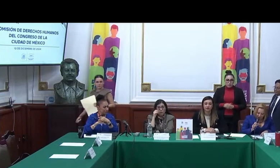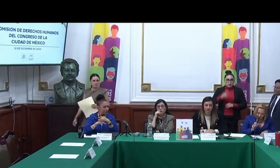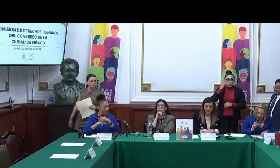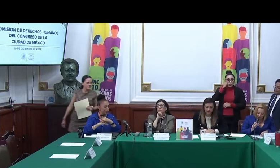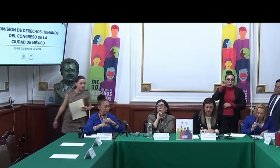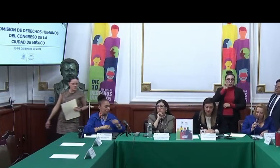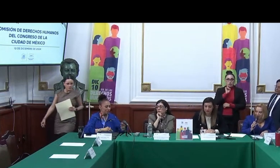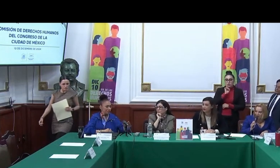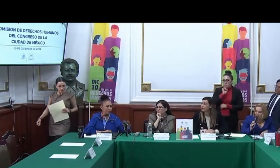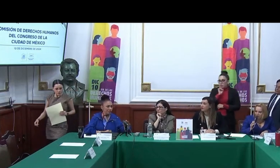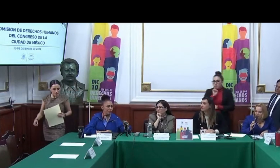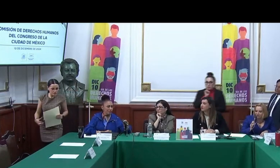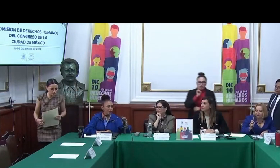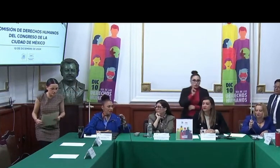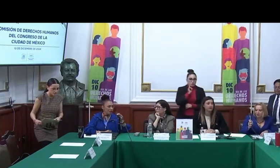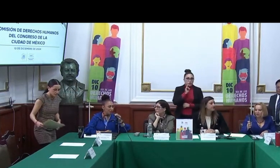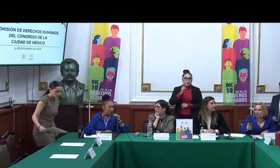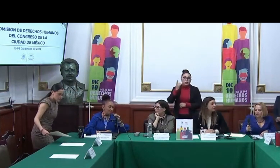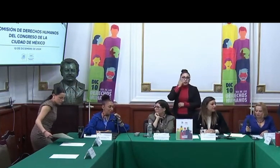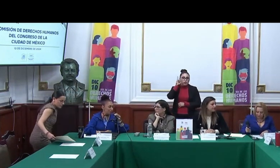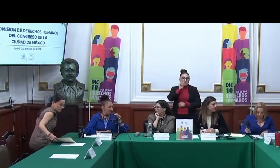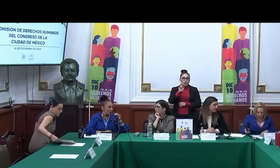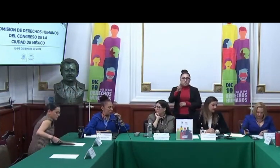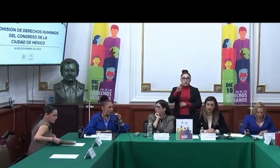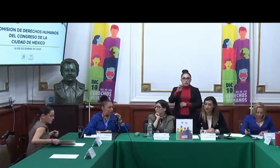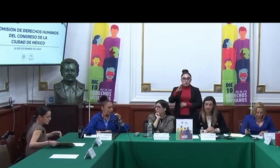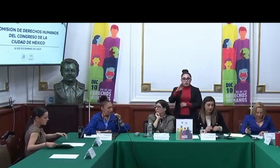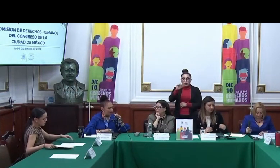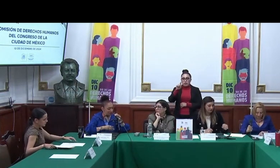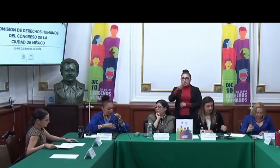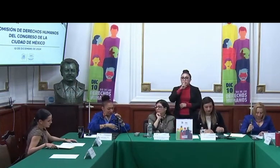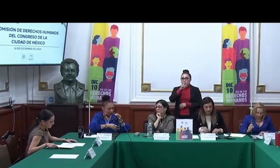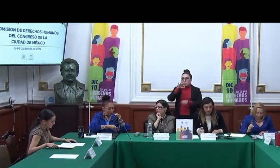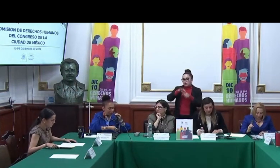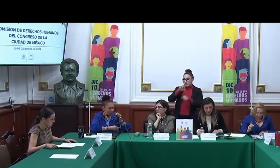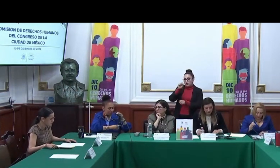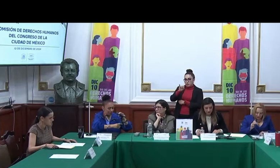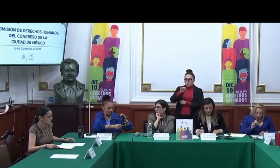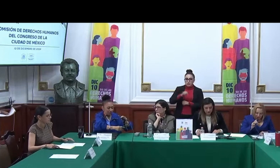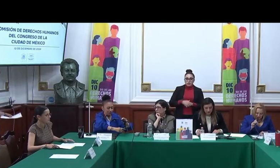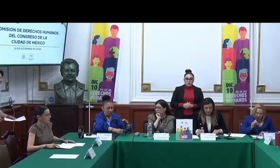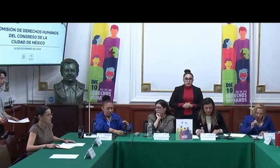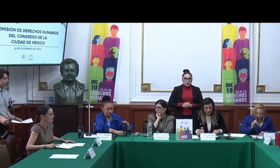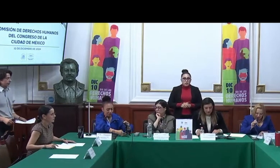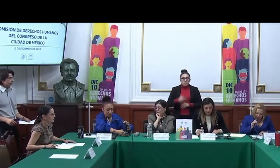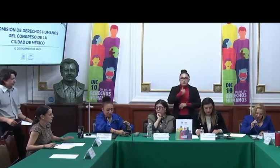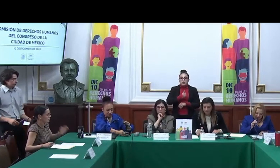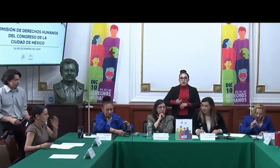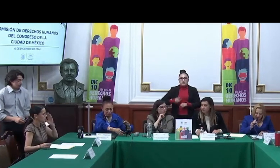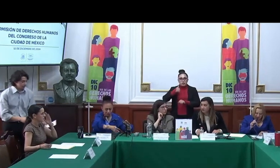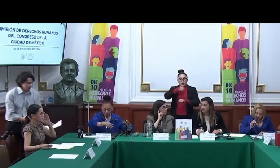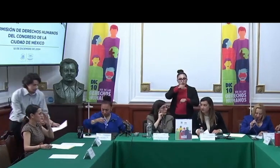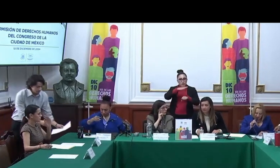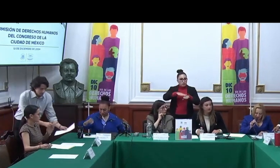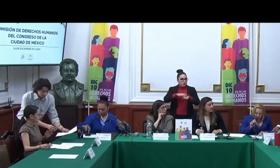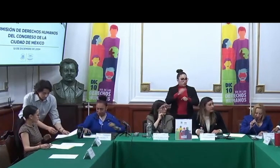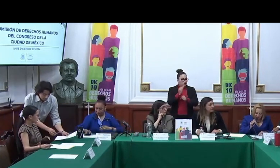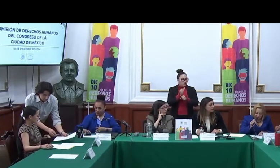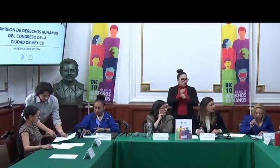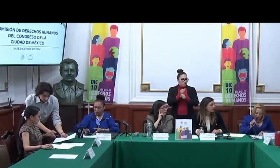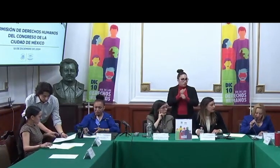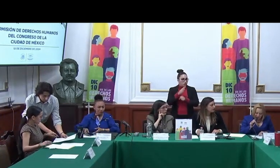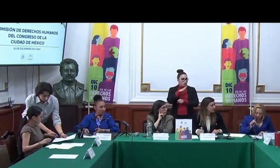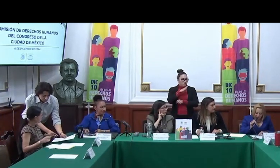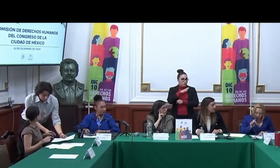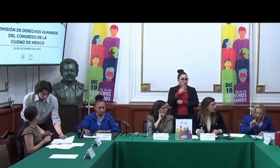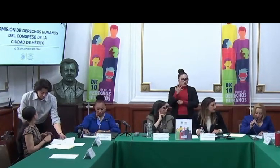Diputada Rebeca Peralta León. Diputada Rebeca Peralta León, a favor. Presidenta, se registraron 5